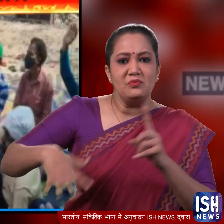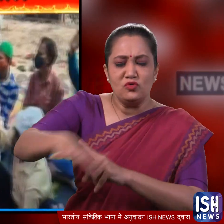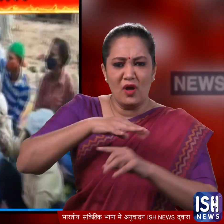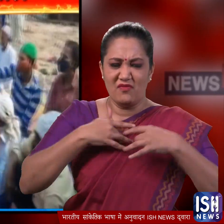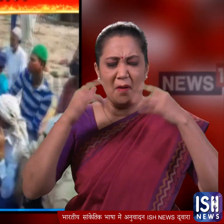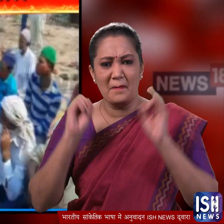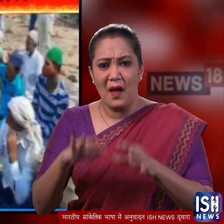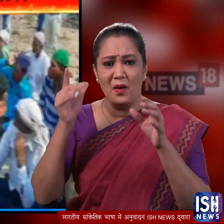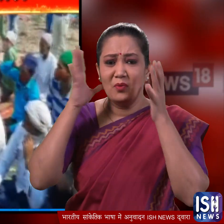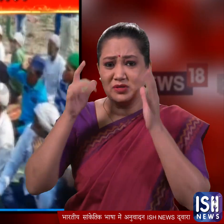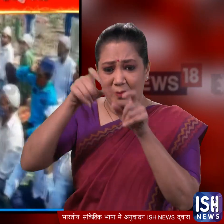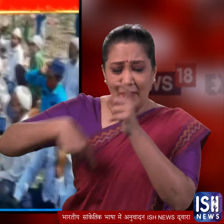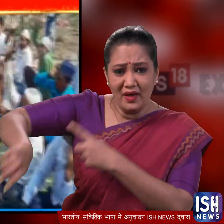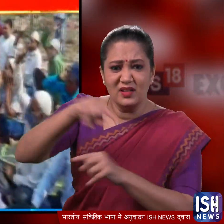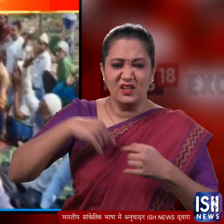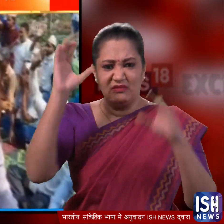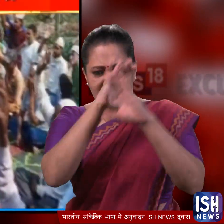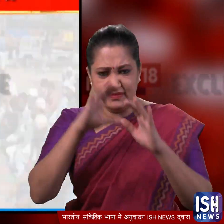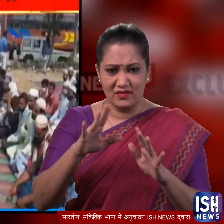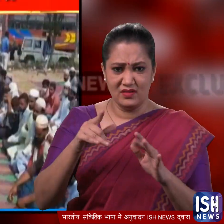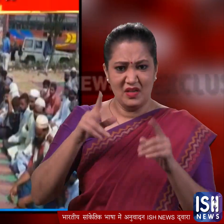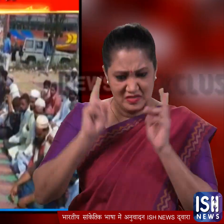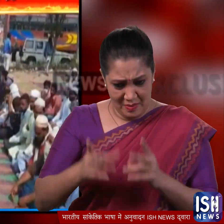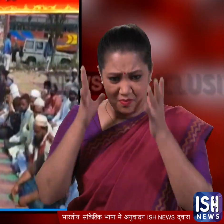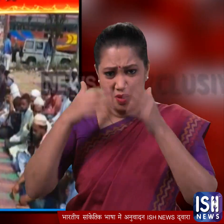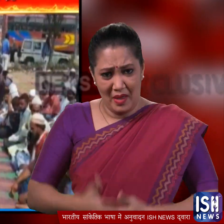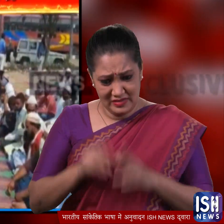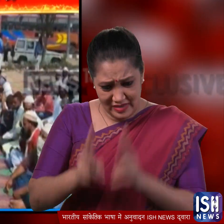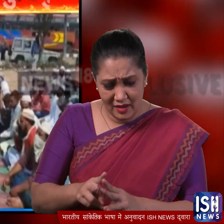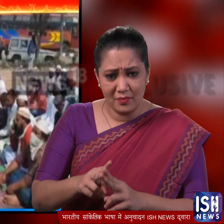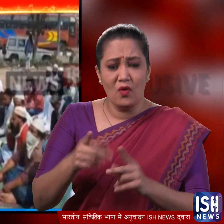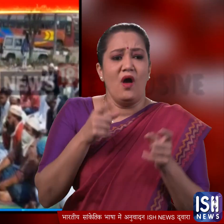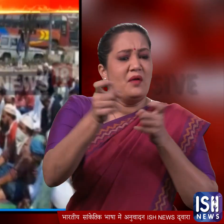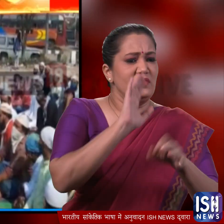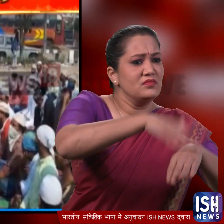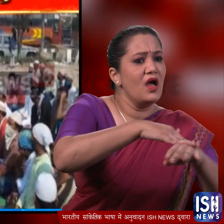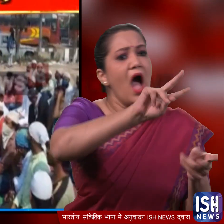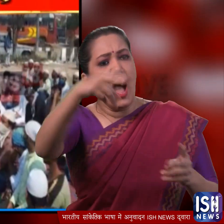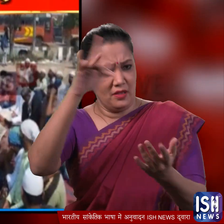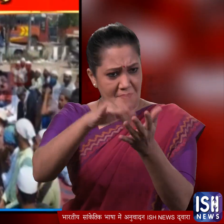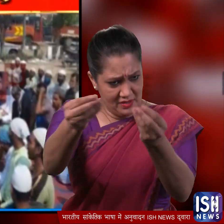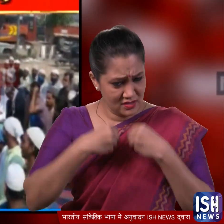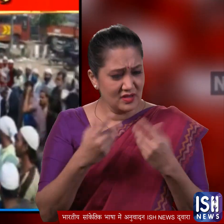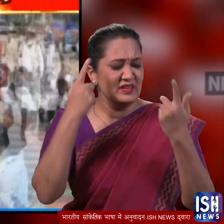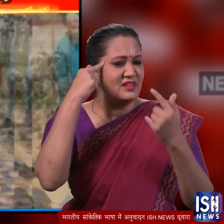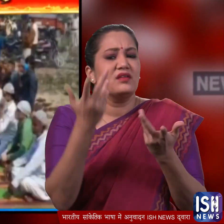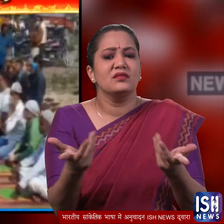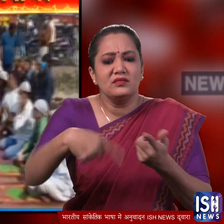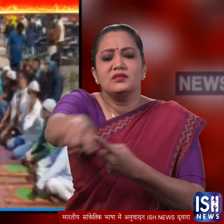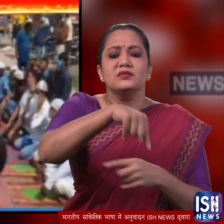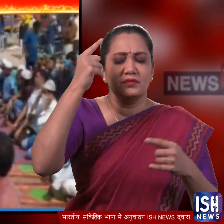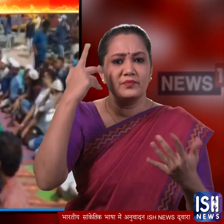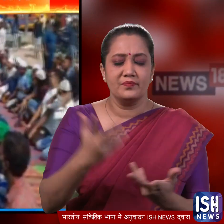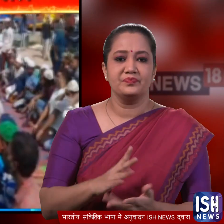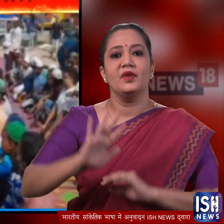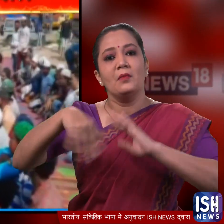वहीं हालात बिगड़ते देख मुस्लिम समुदाय के लोग असमंजस में पड़ गए। क्या हम यहीं पढ़े या हम प्रशासन से मांग करें कि कोई और जगह शिफ्ट की जाए। हालांकि